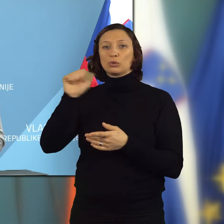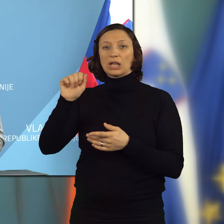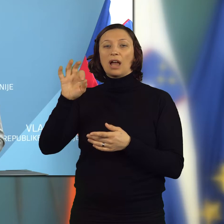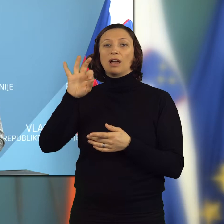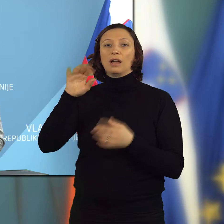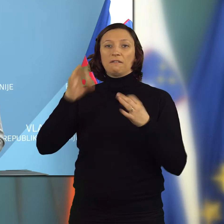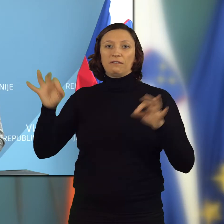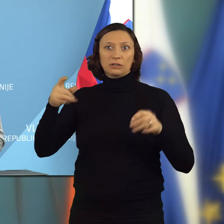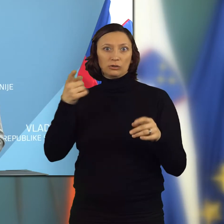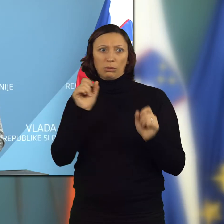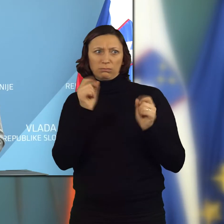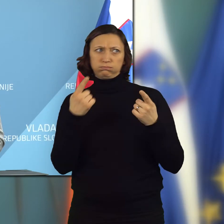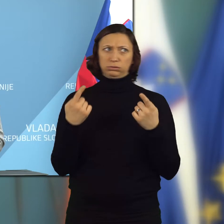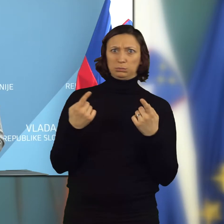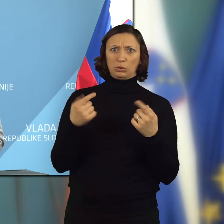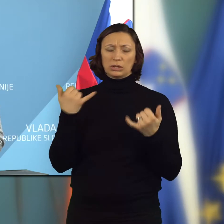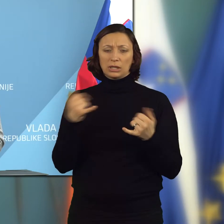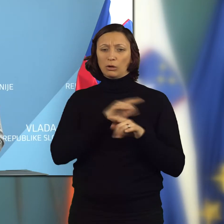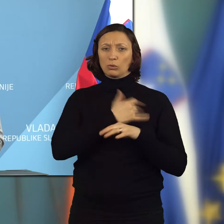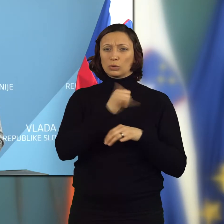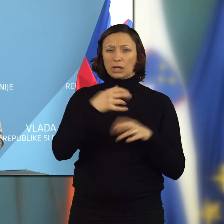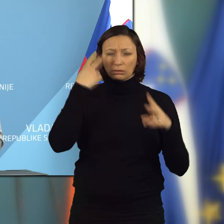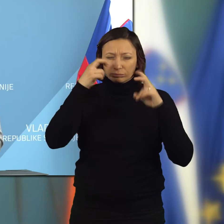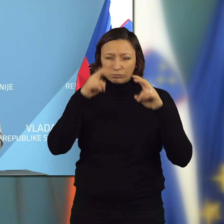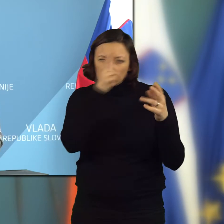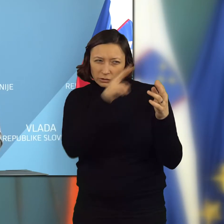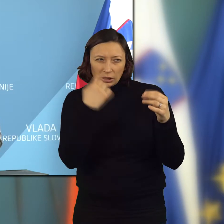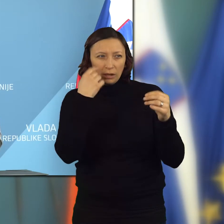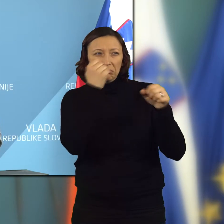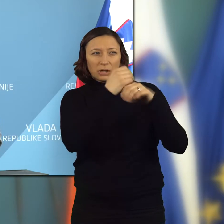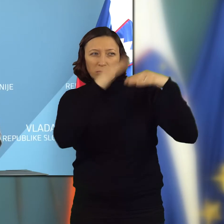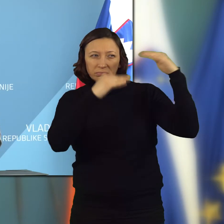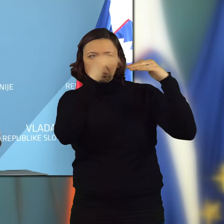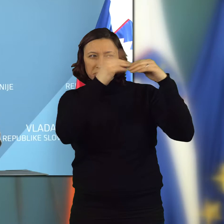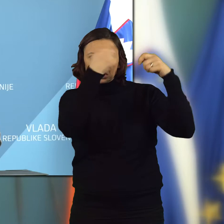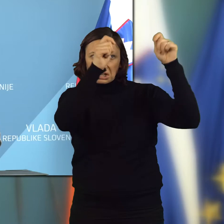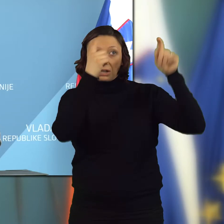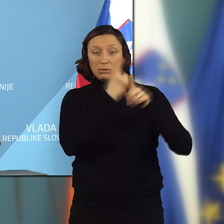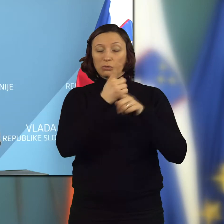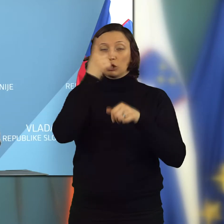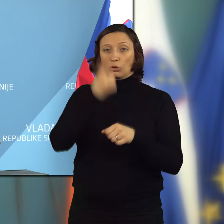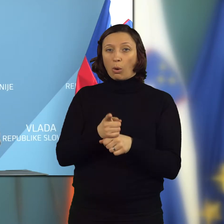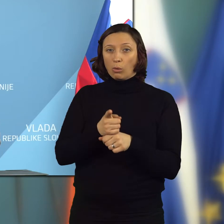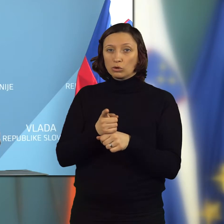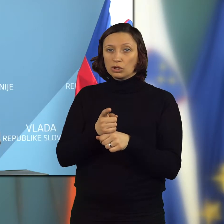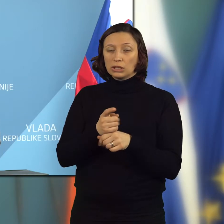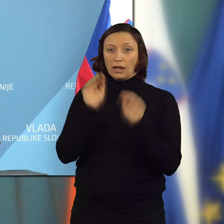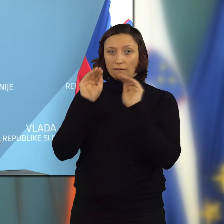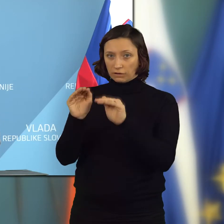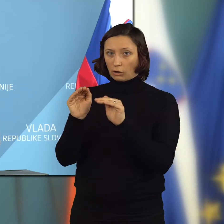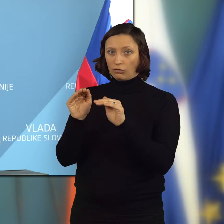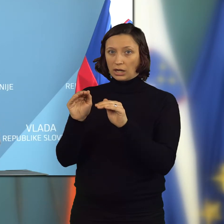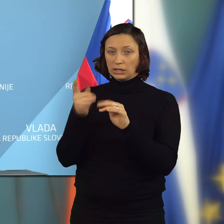Čuza Fest, pa me zanima, ni to malo sporno, ker sedaj lahko vsak preuči arhitekturo zapora, pa tudi